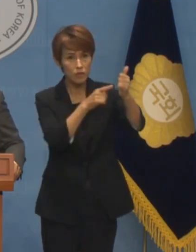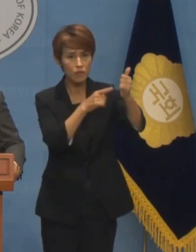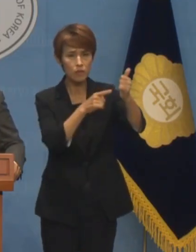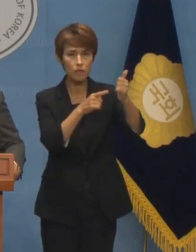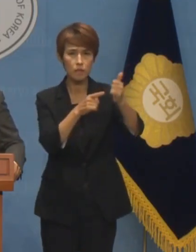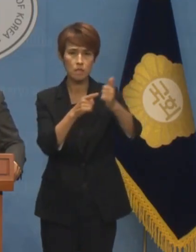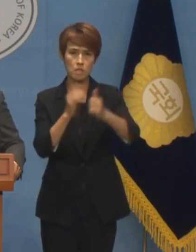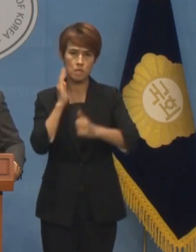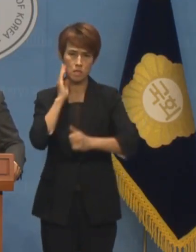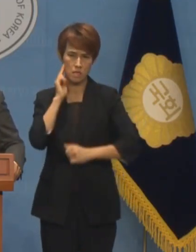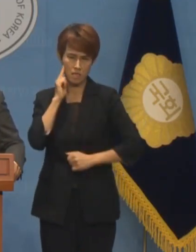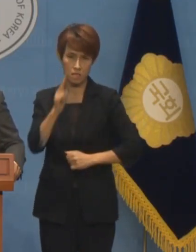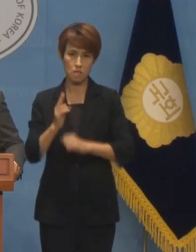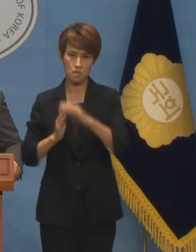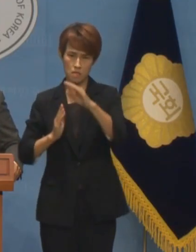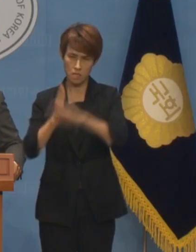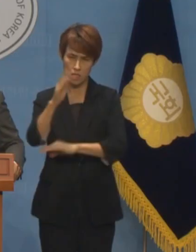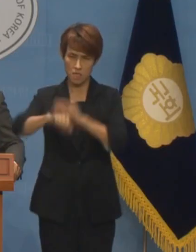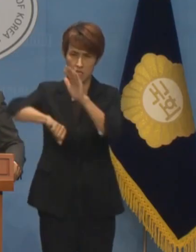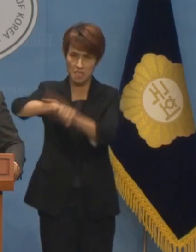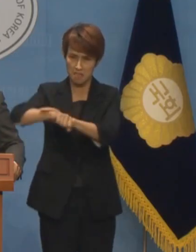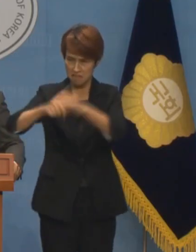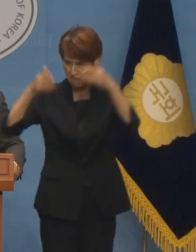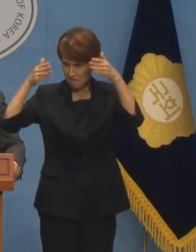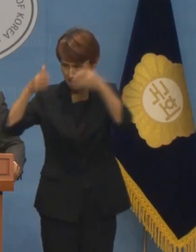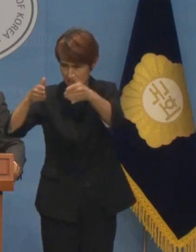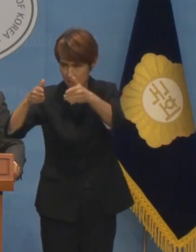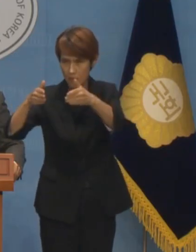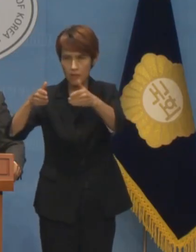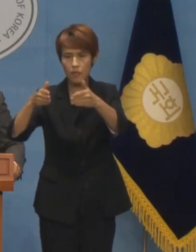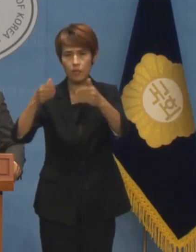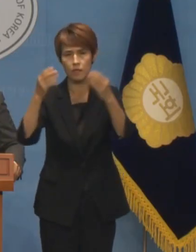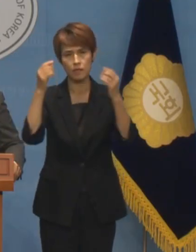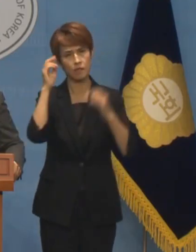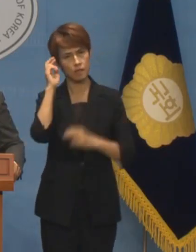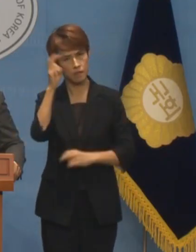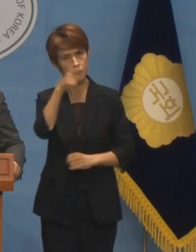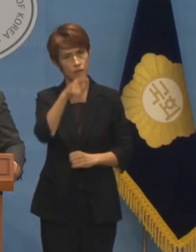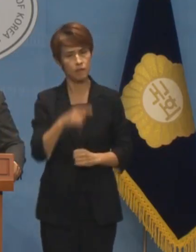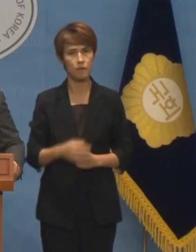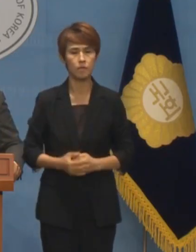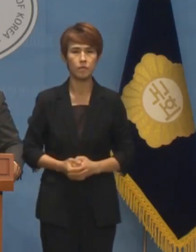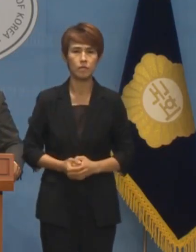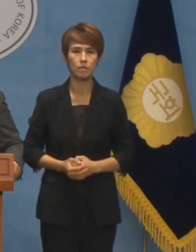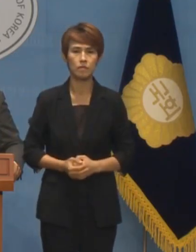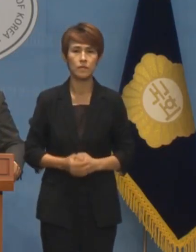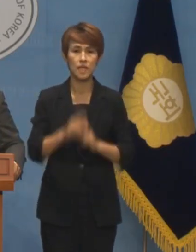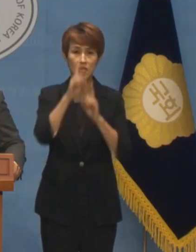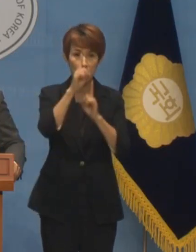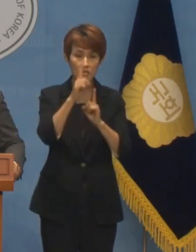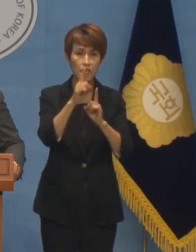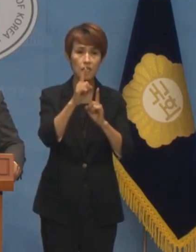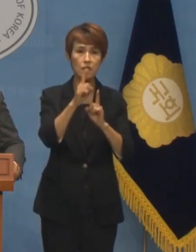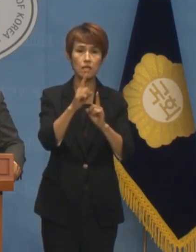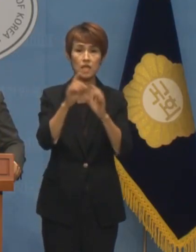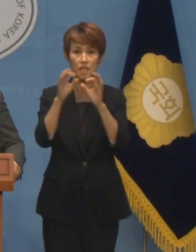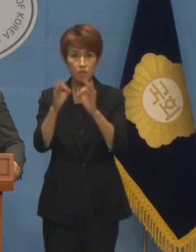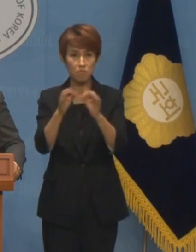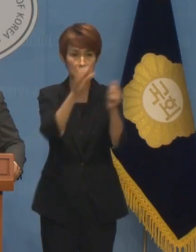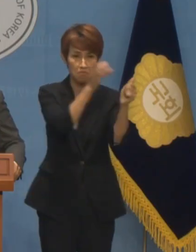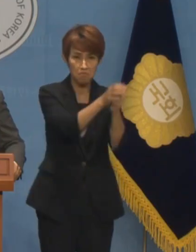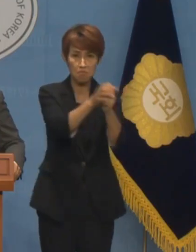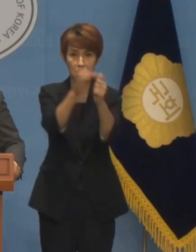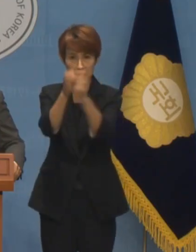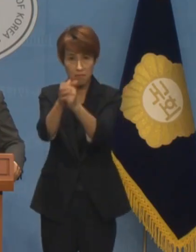극우 유튜브에 너무 몰입되어 있는 것은 아닌지 우려가 됩니다. 이진숙 다음이